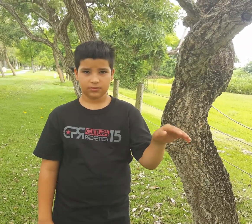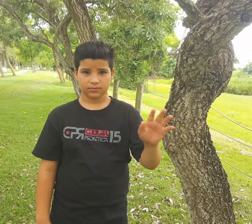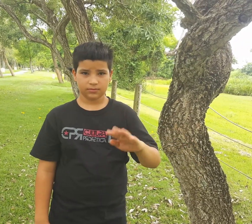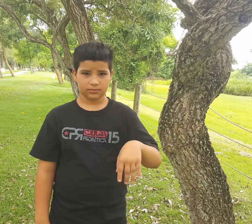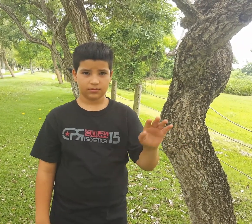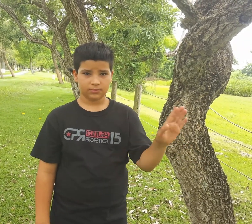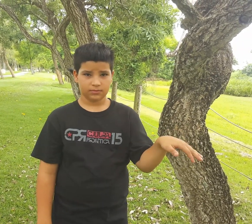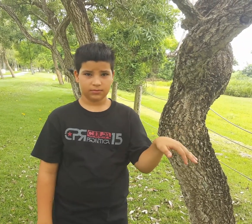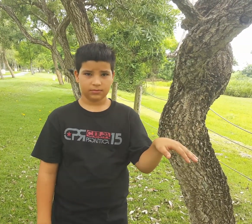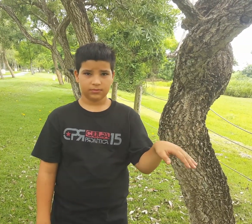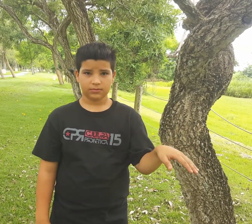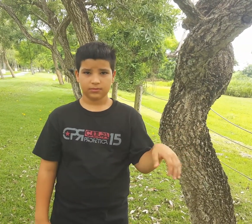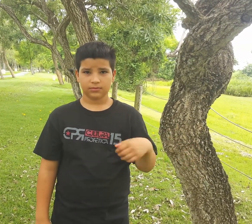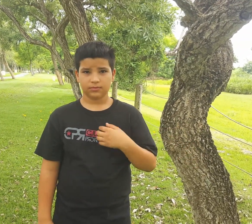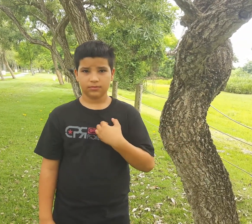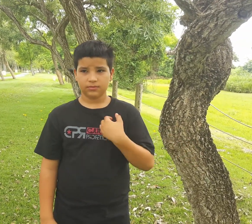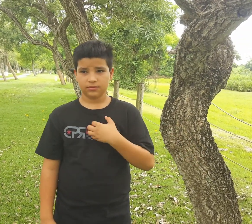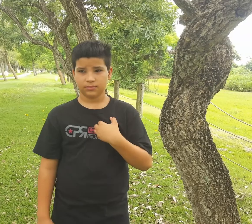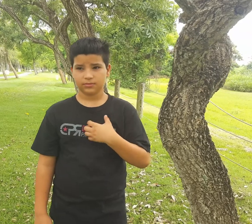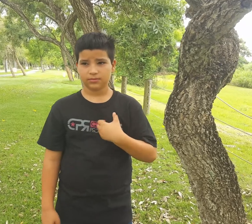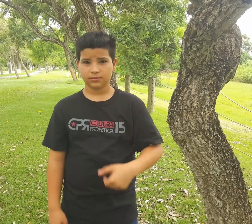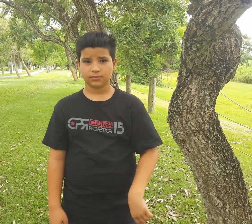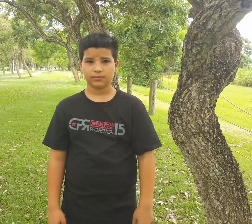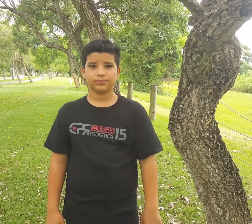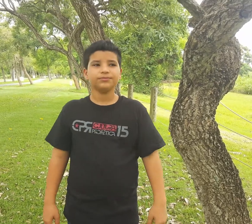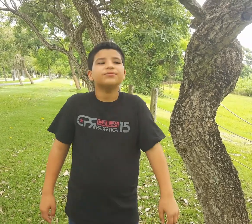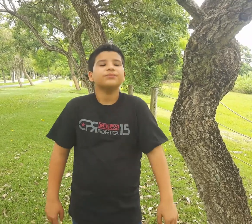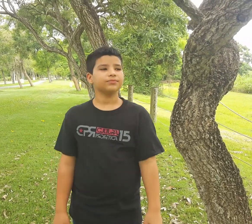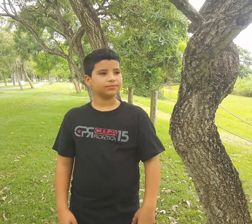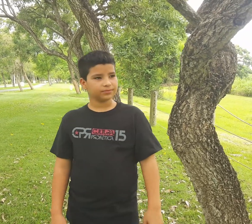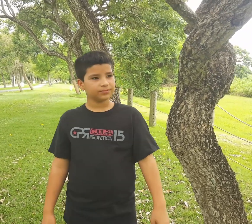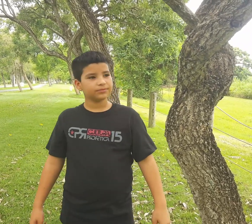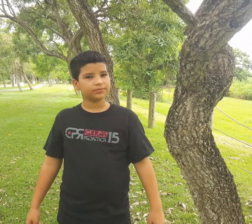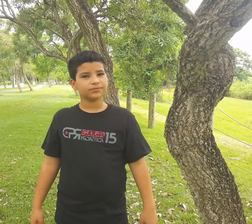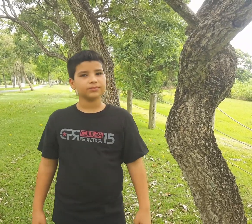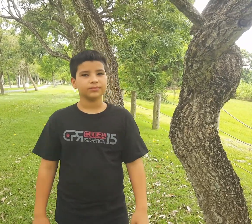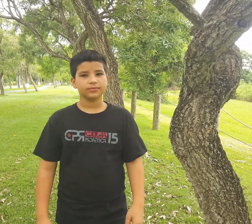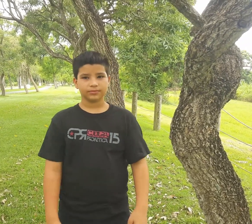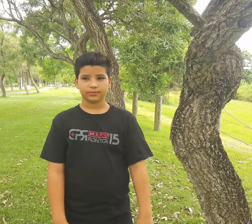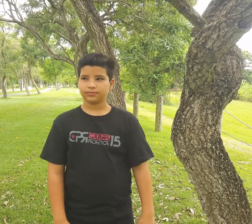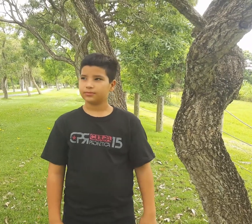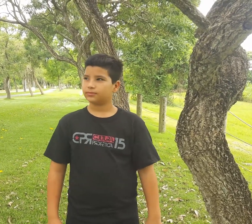Ah, Bayamón por el baloncesto. Ok, repítela bien completa para que ellos lo vean. Parque Lineal, Río